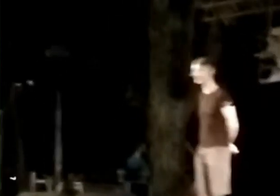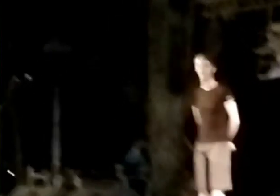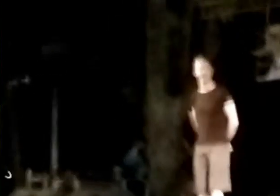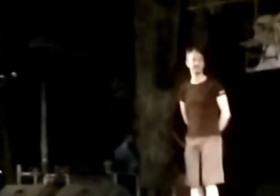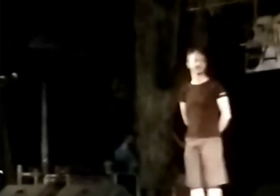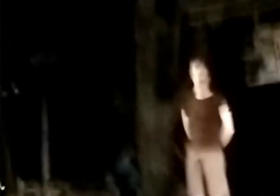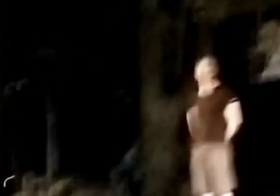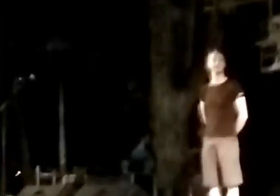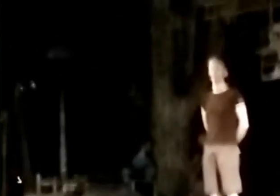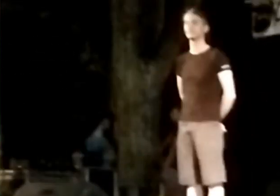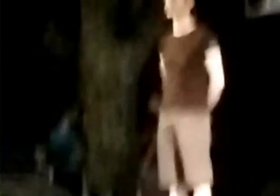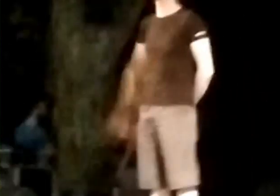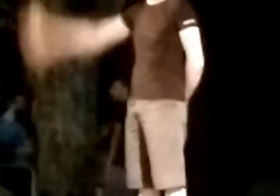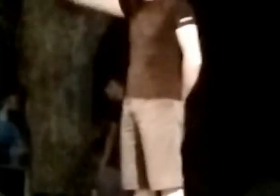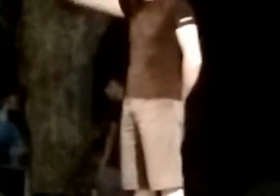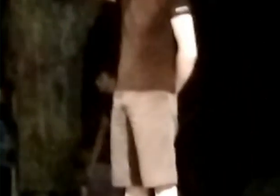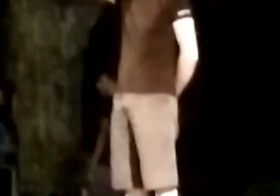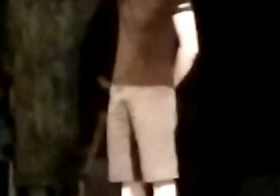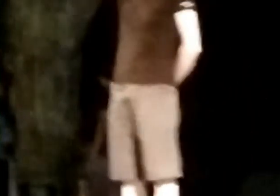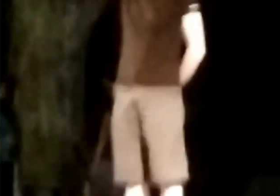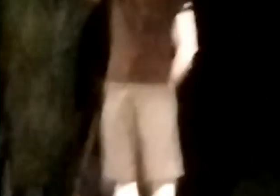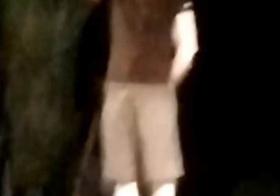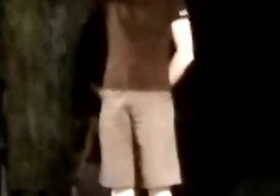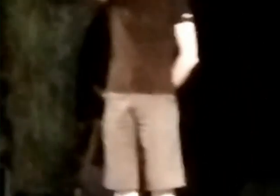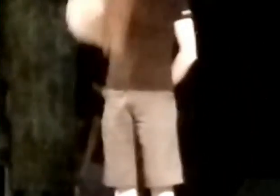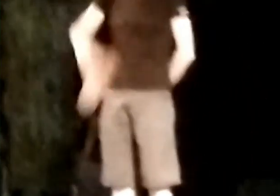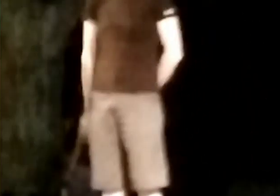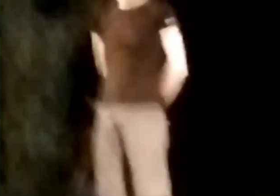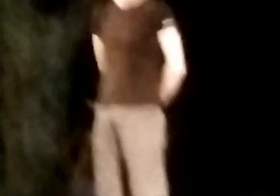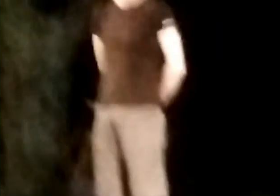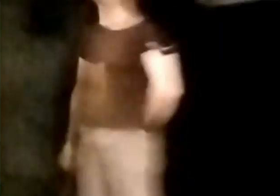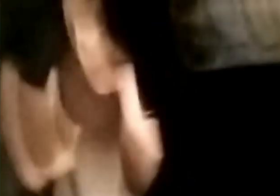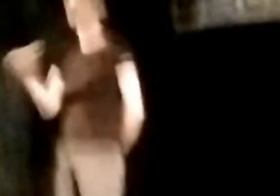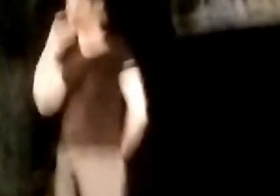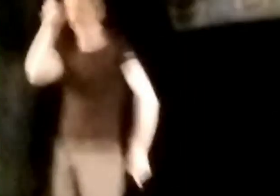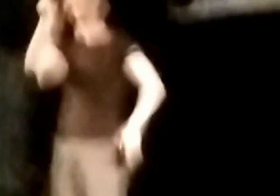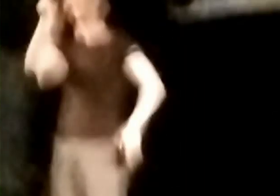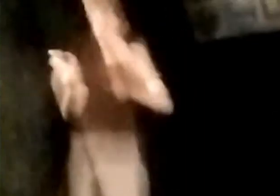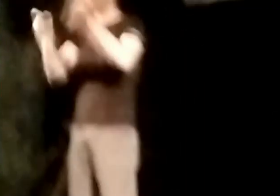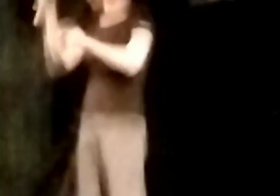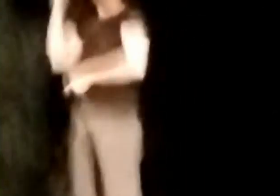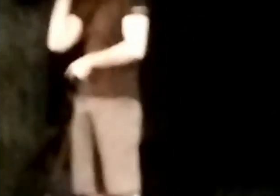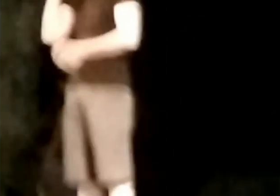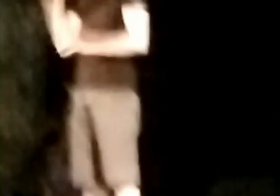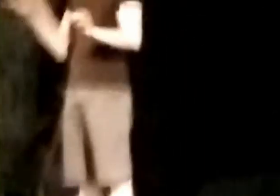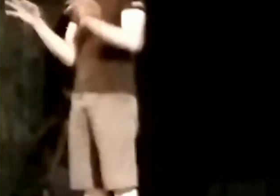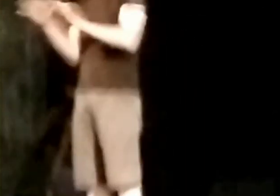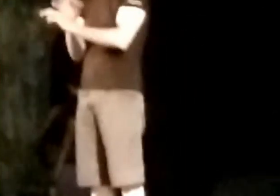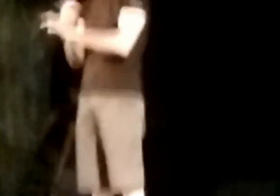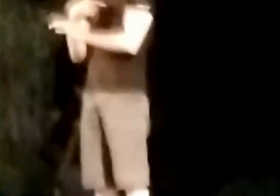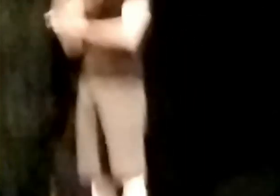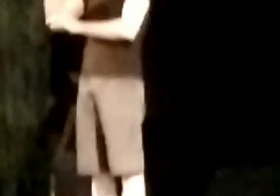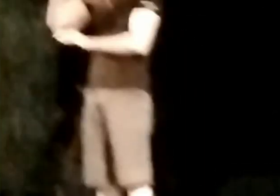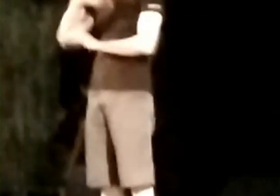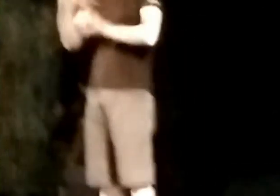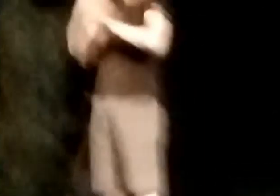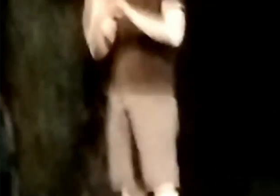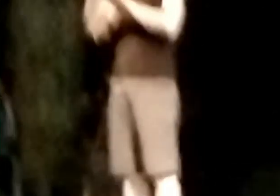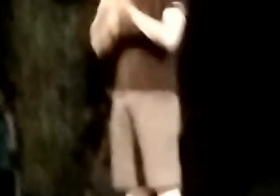Aquí va Enric, que si algú no ens pot escoltar, ens parlarà en llengua, ens